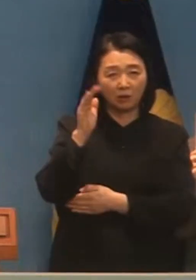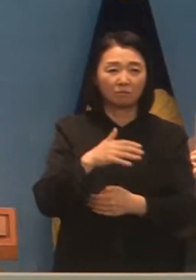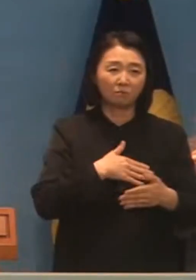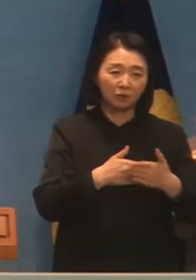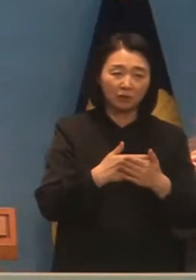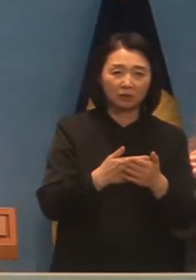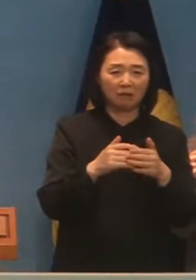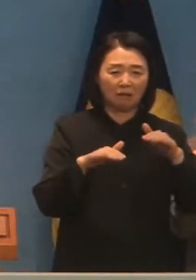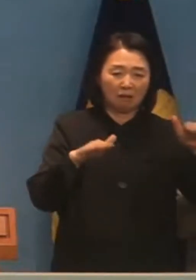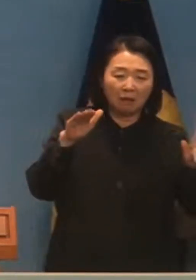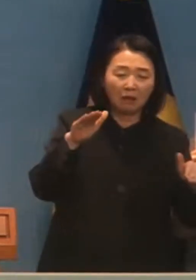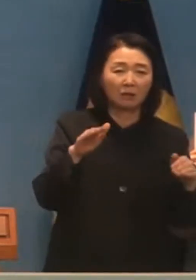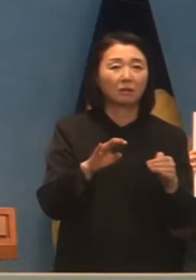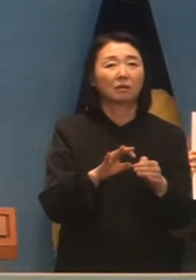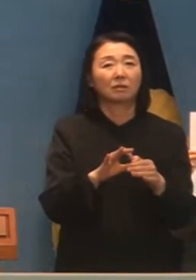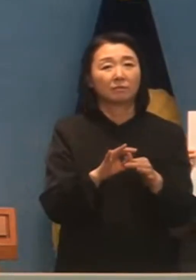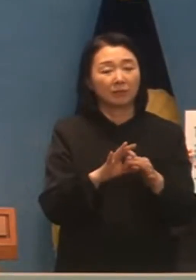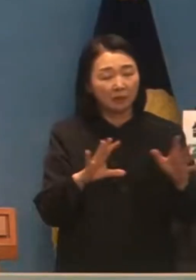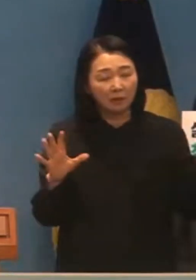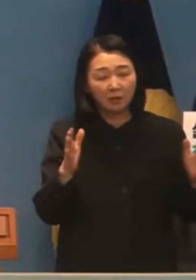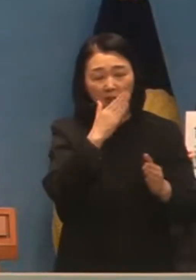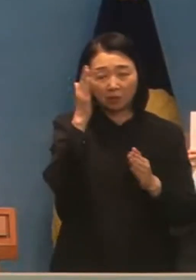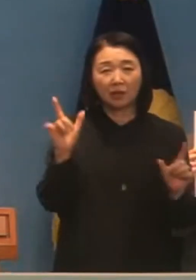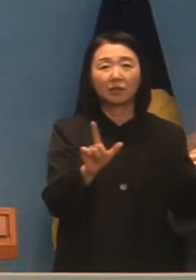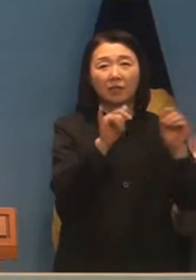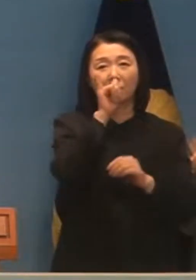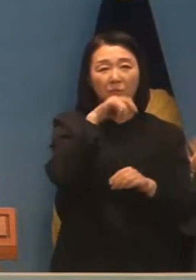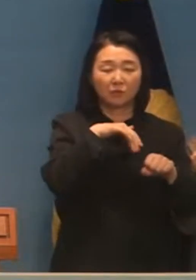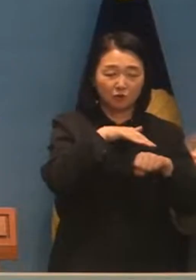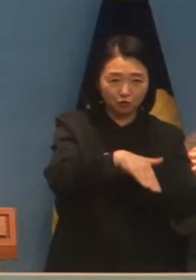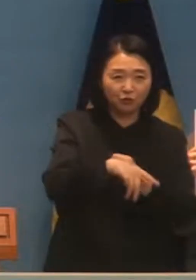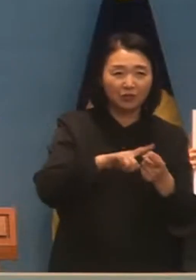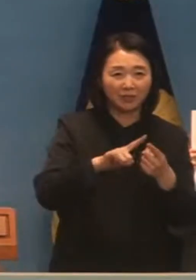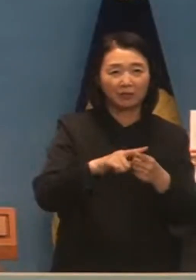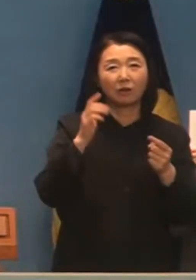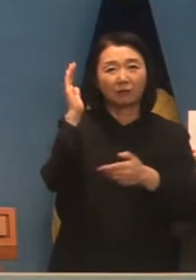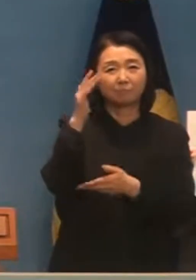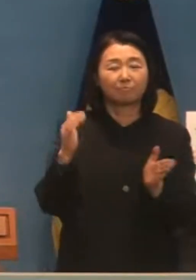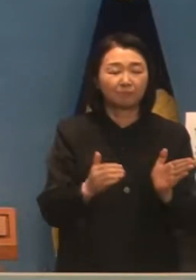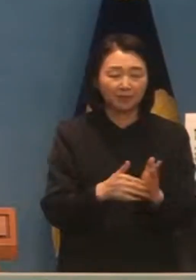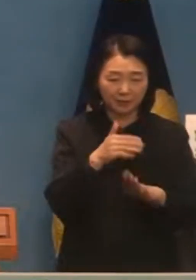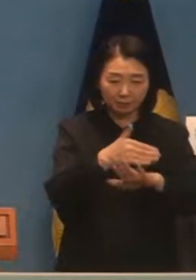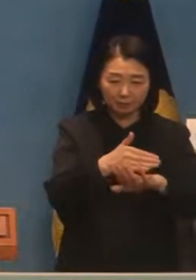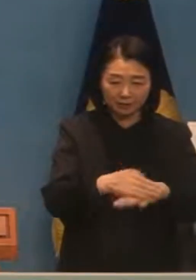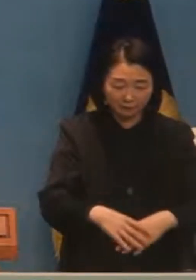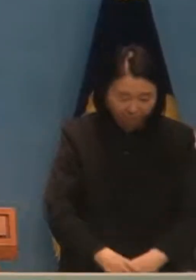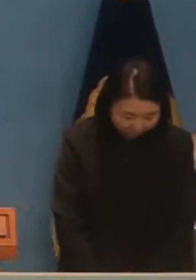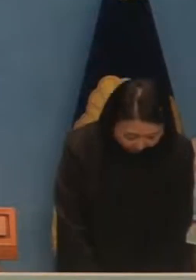불안정과 불평등을 넘어 청년의 삶이 있는 민주주의로를 마무리하겠습니다. 감사합니다.